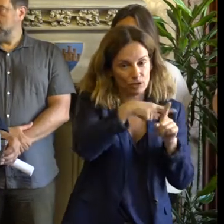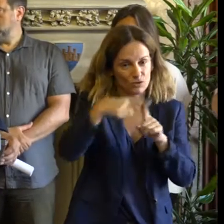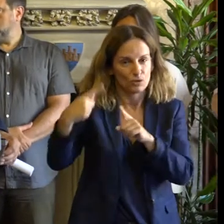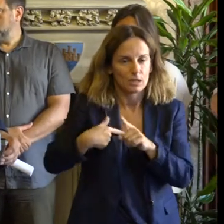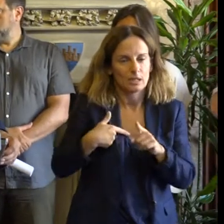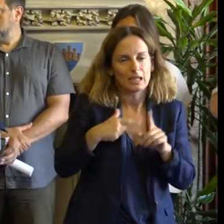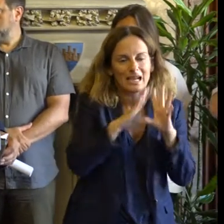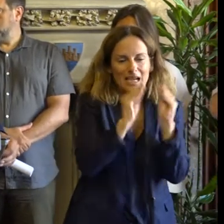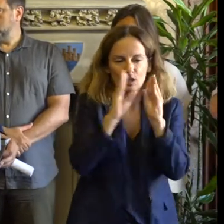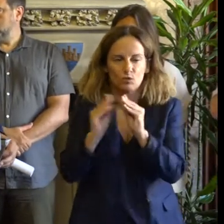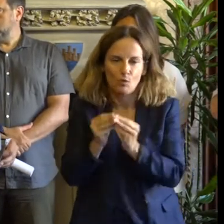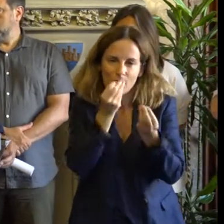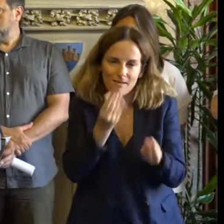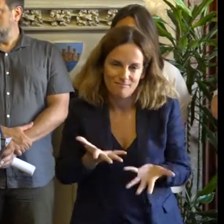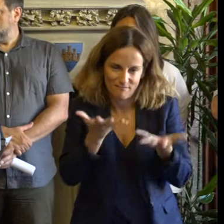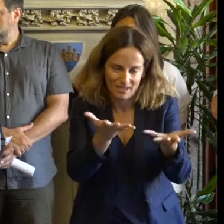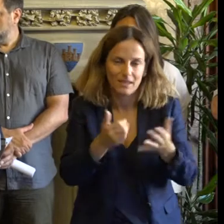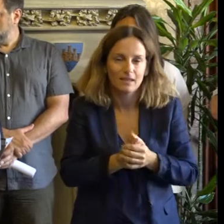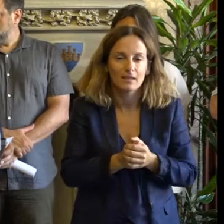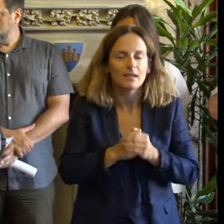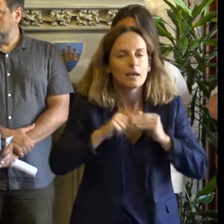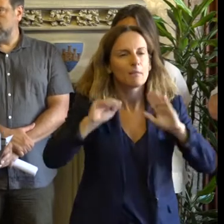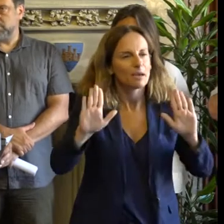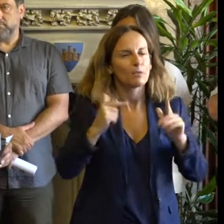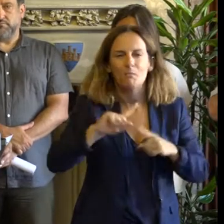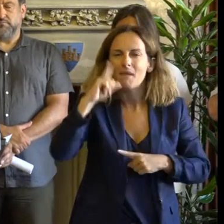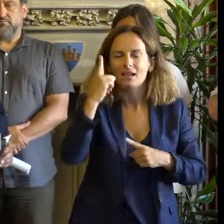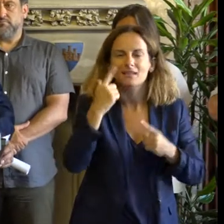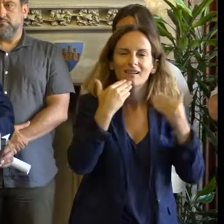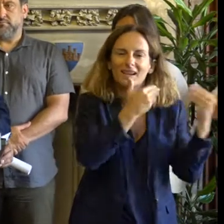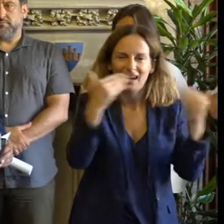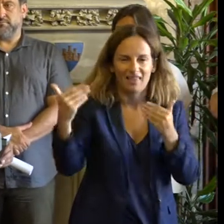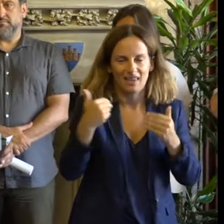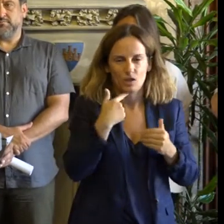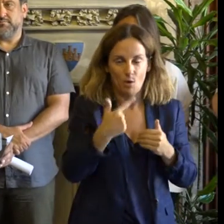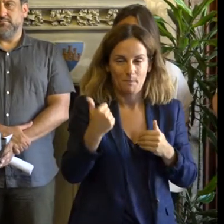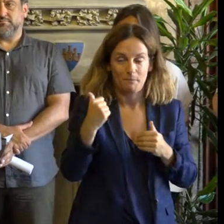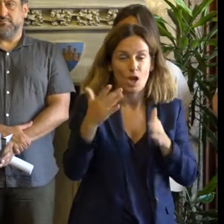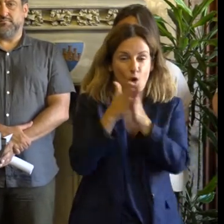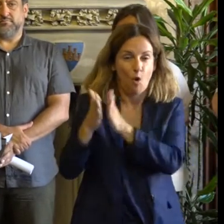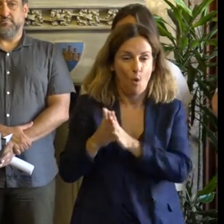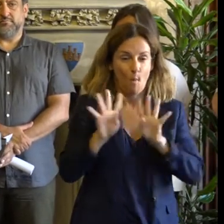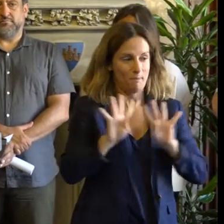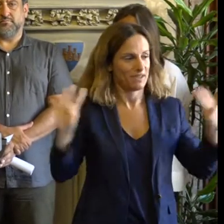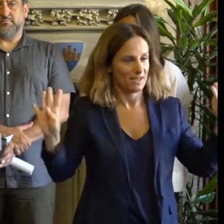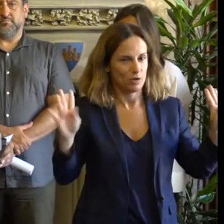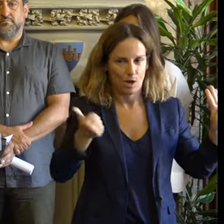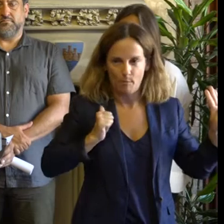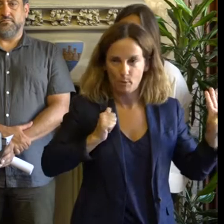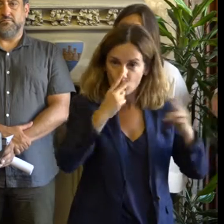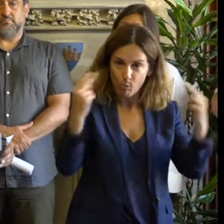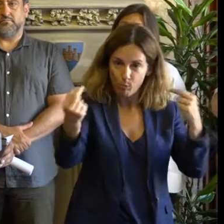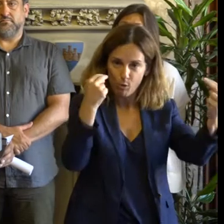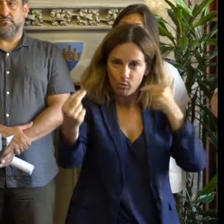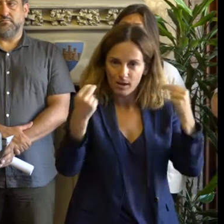no? Però sí, especialment vull agrair aquí avui públicament a tots els meus companys i companyes de feina